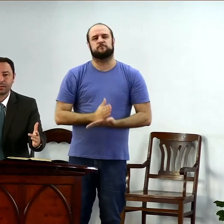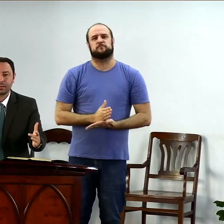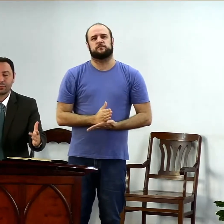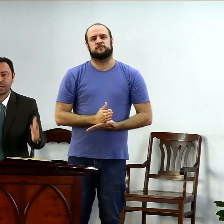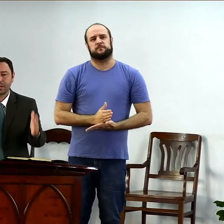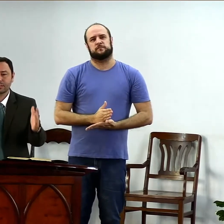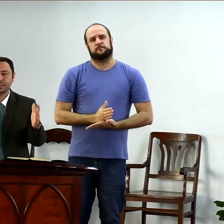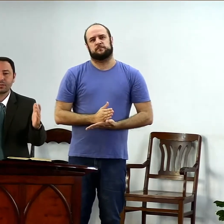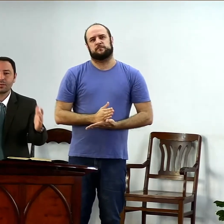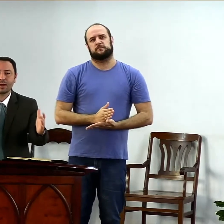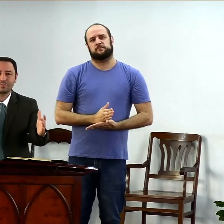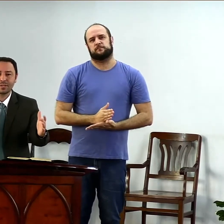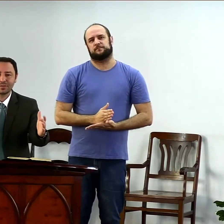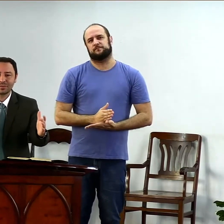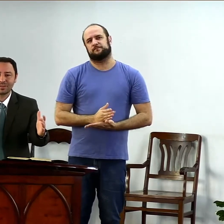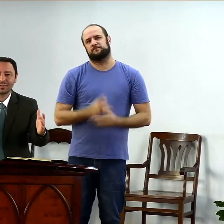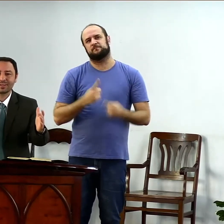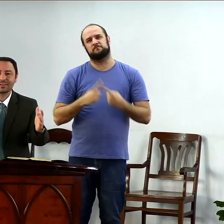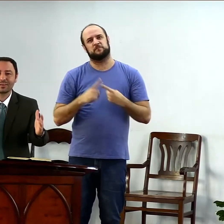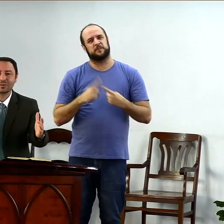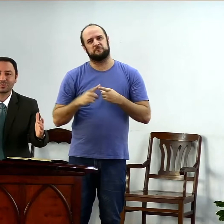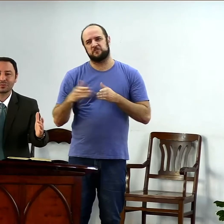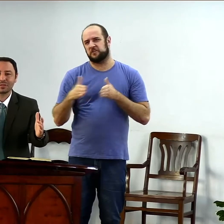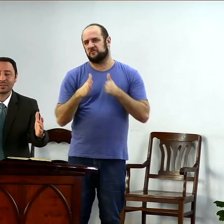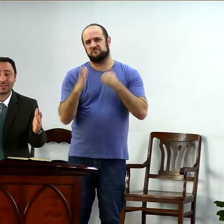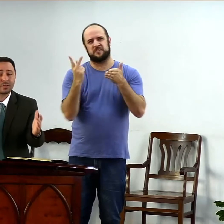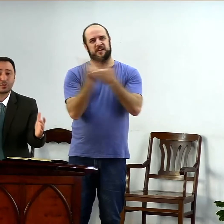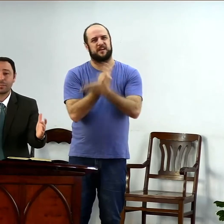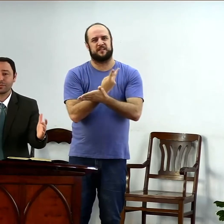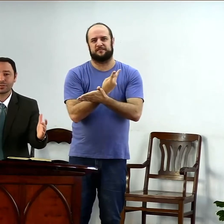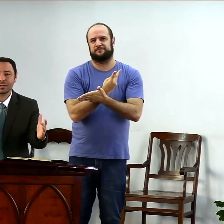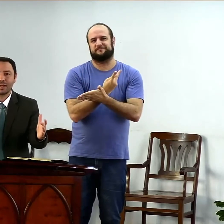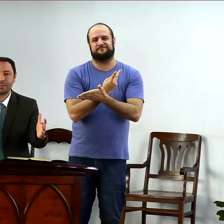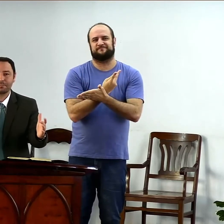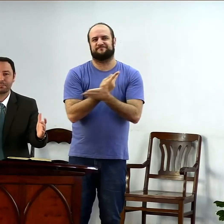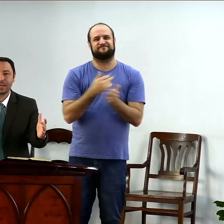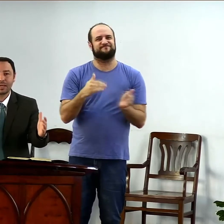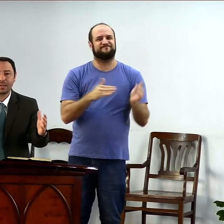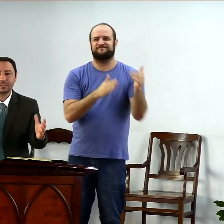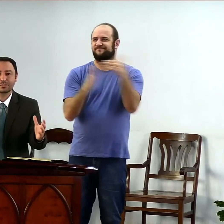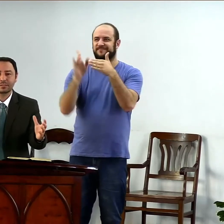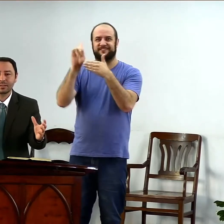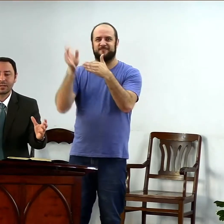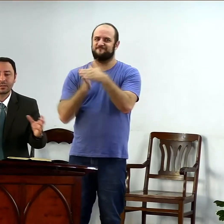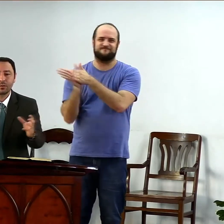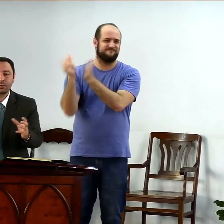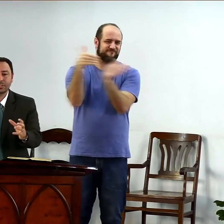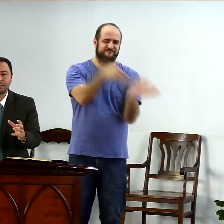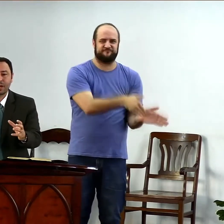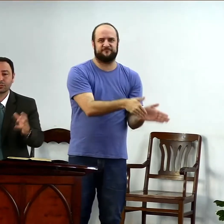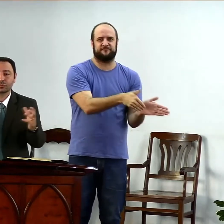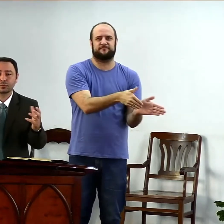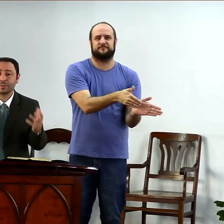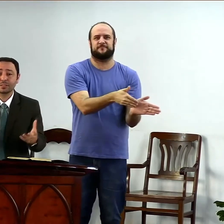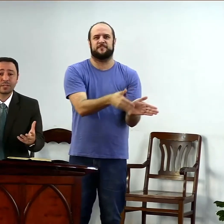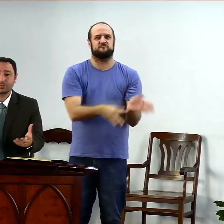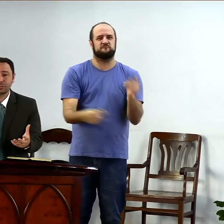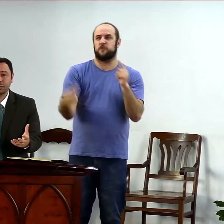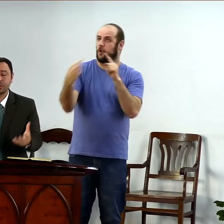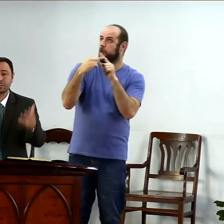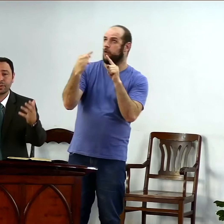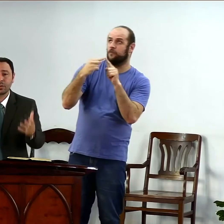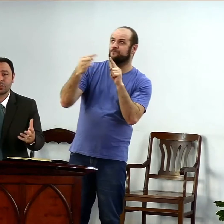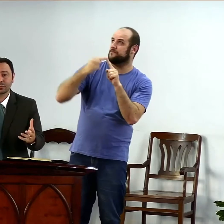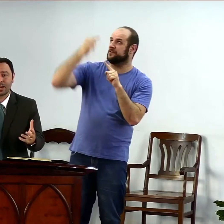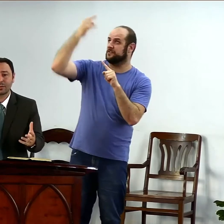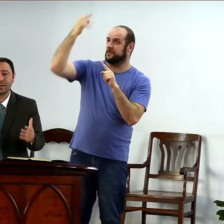Porque esse não é o caminho que Deus traçou para você. esse não faz parte dos preceitos de